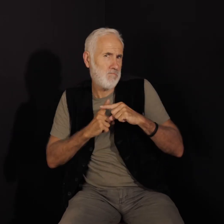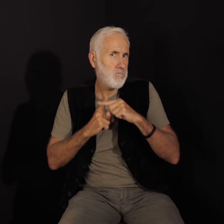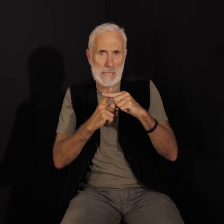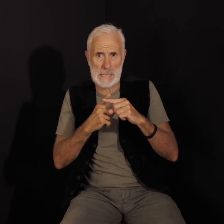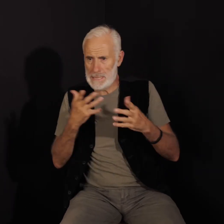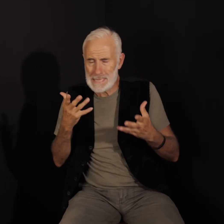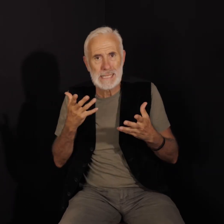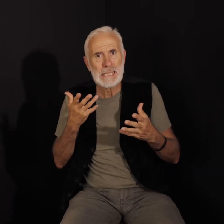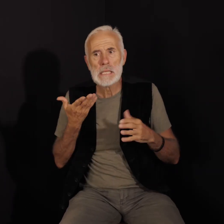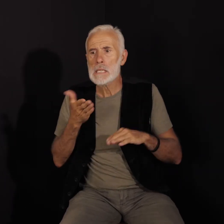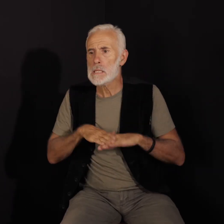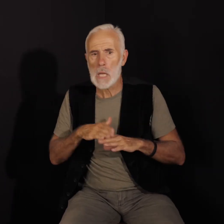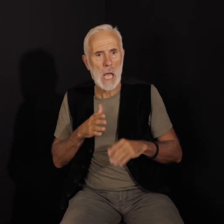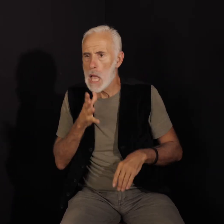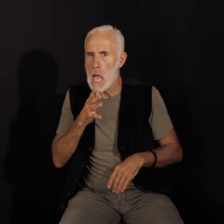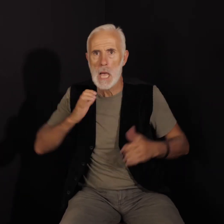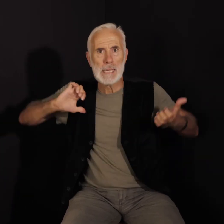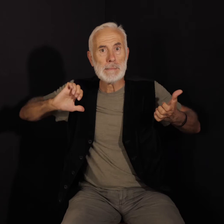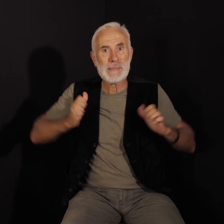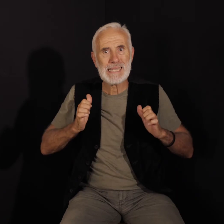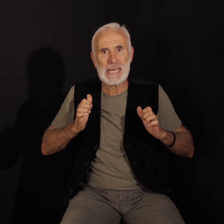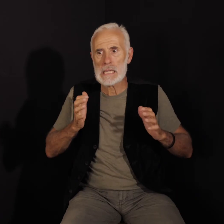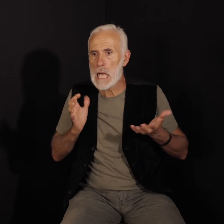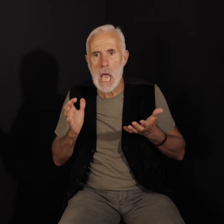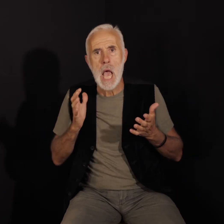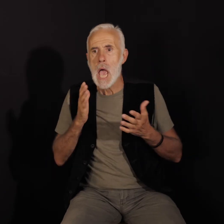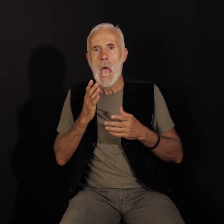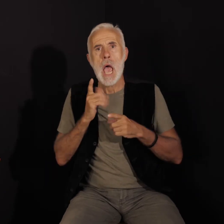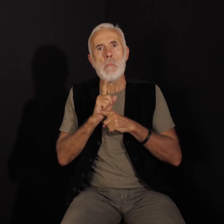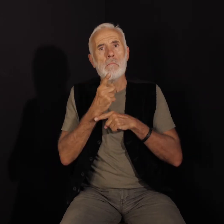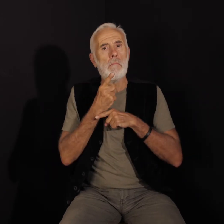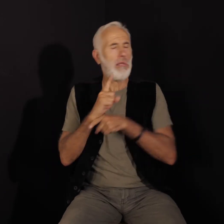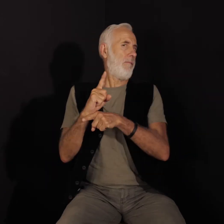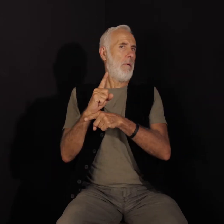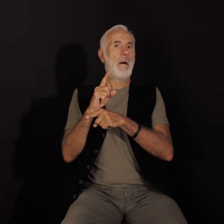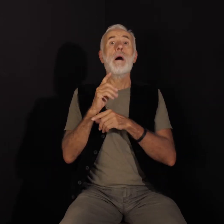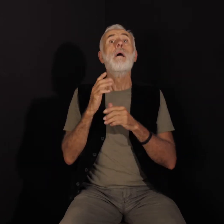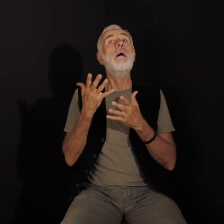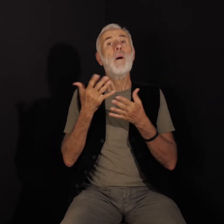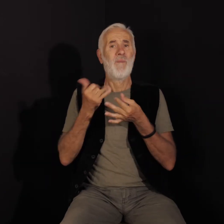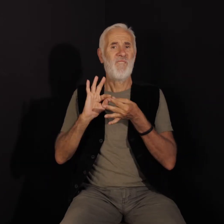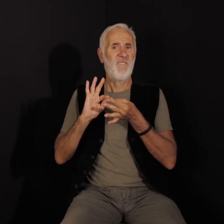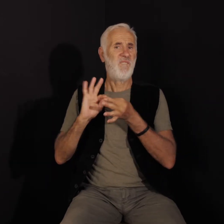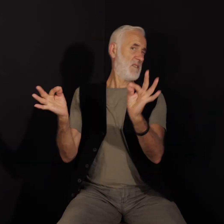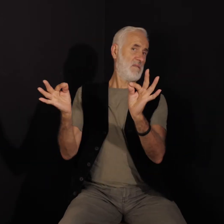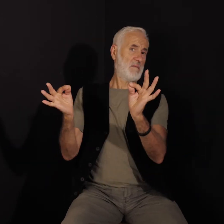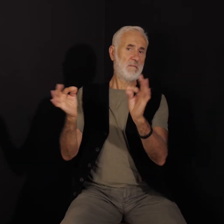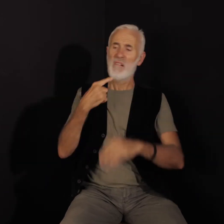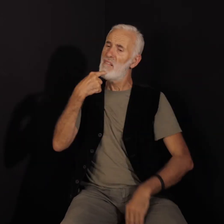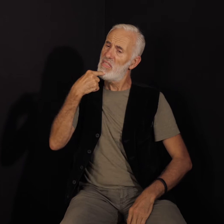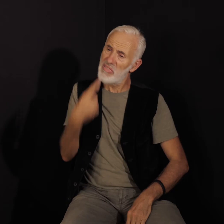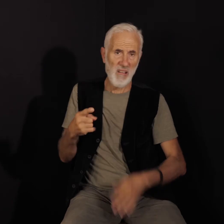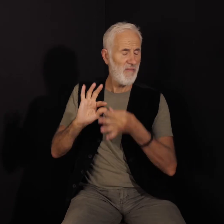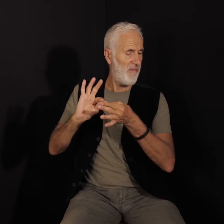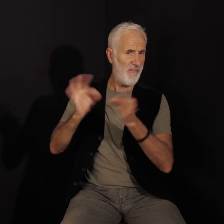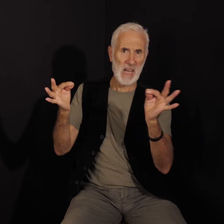se retrancher, comme souvent les hommes politiques, derrière une petite phrase. Et cette petite phrase, elle a des conséquences graves